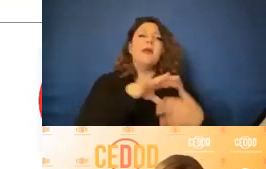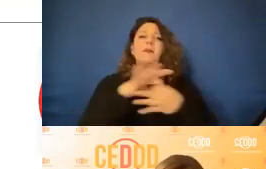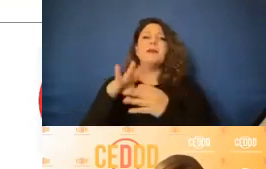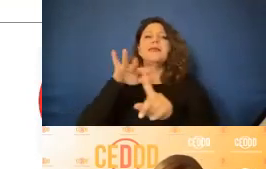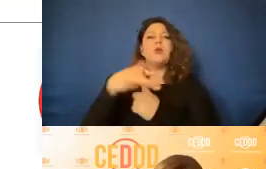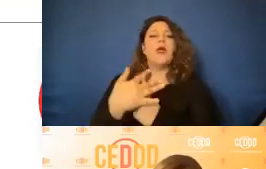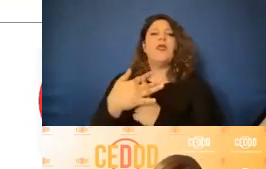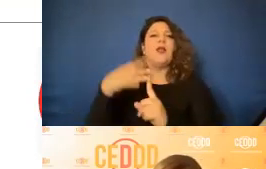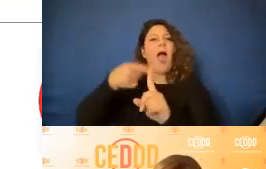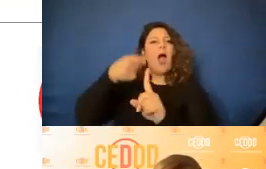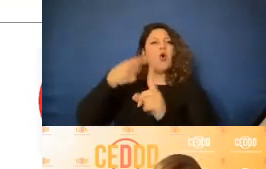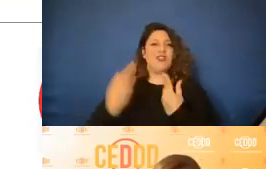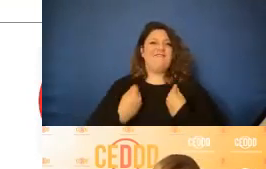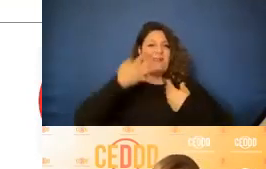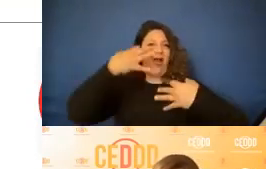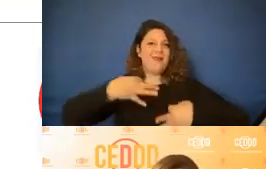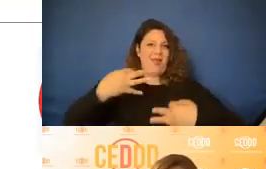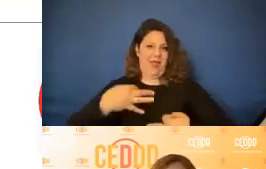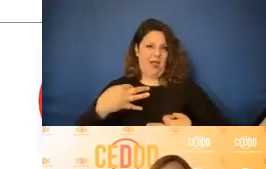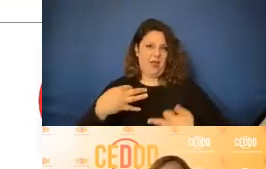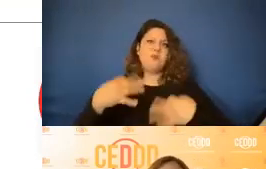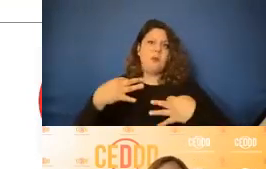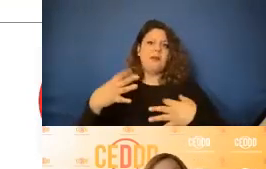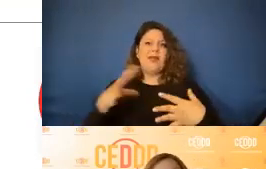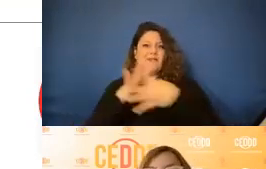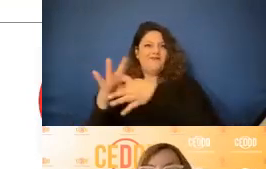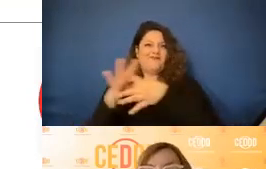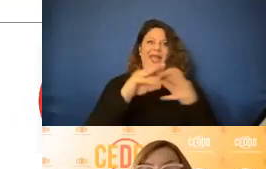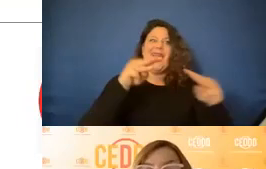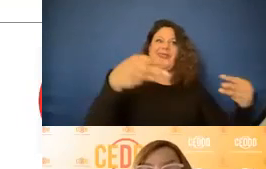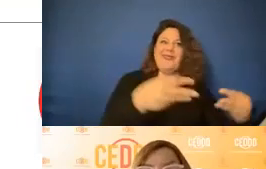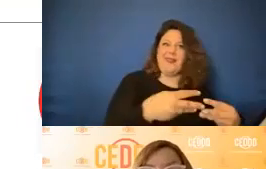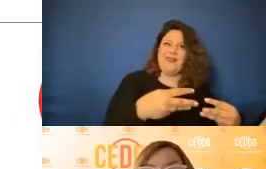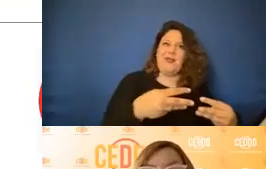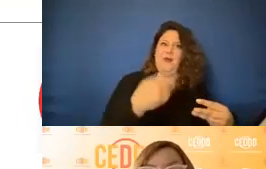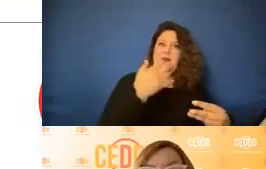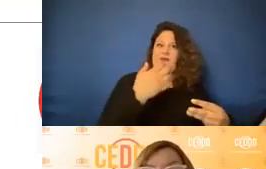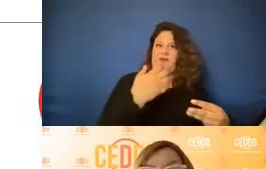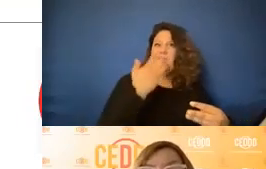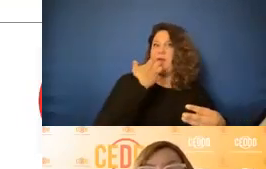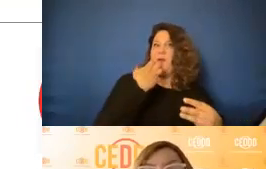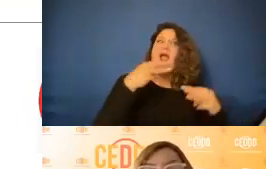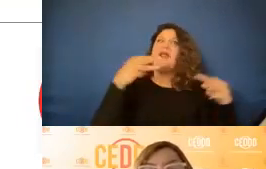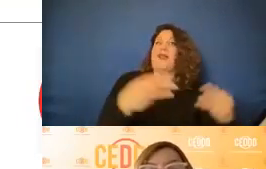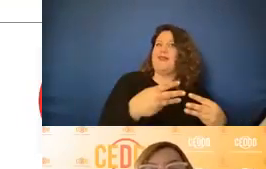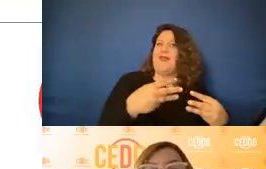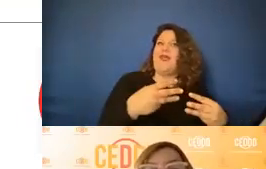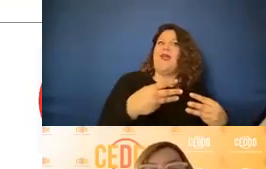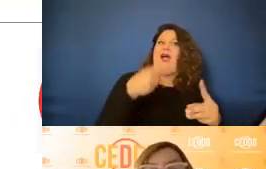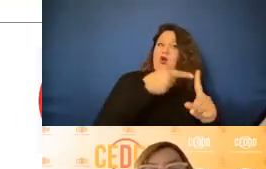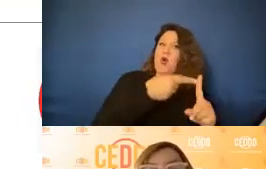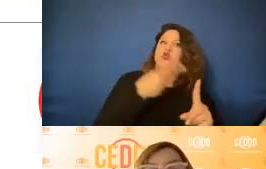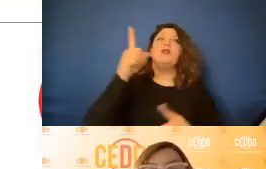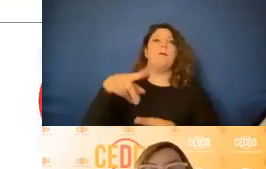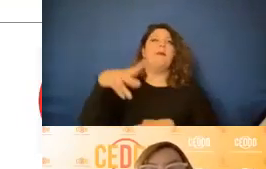real, es decir, no suele ir desligado a acoso escolar en el aula o ciberbullying, porque muchas